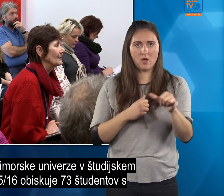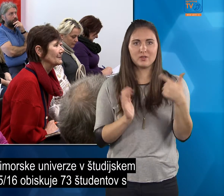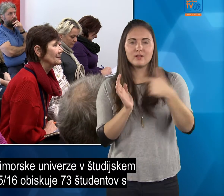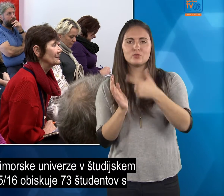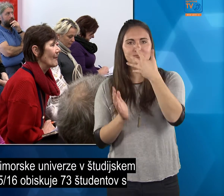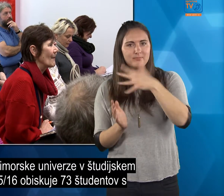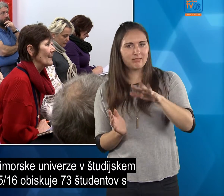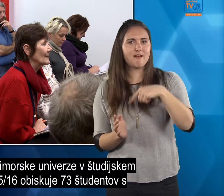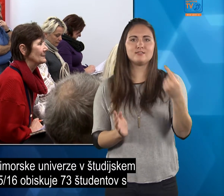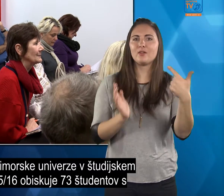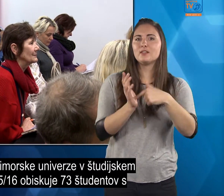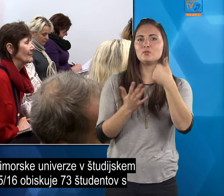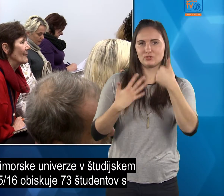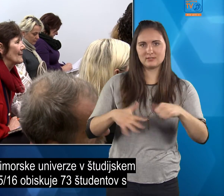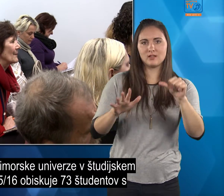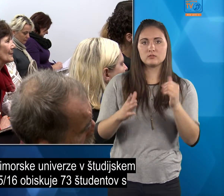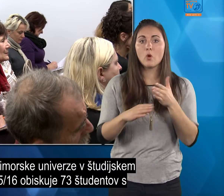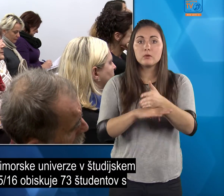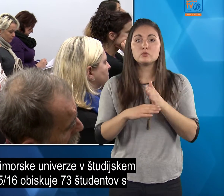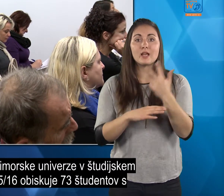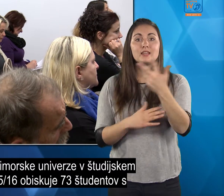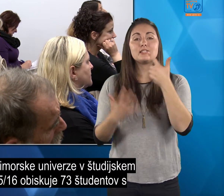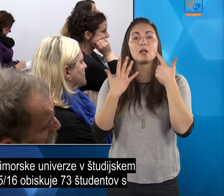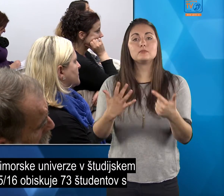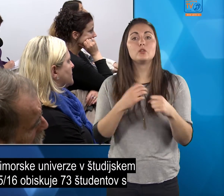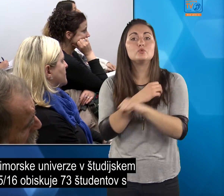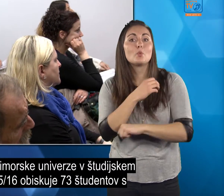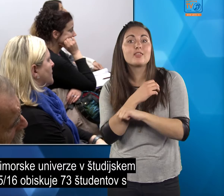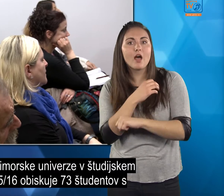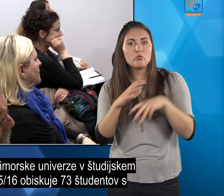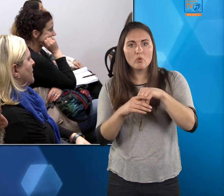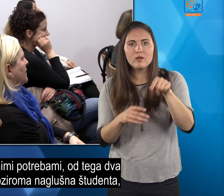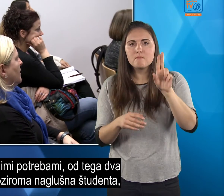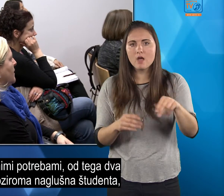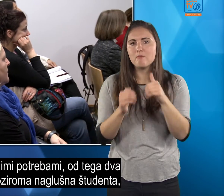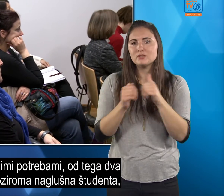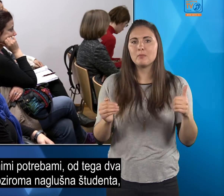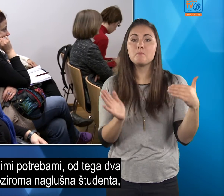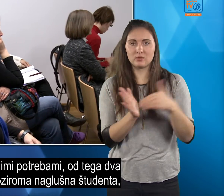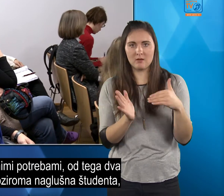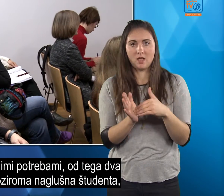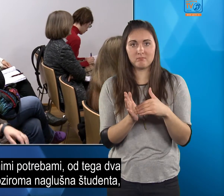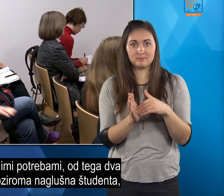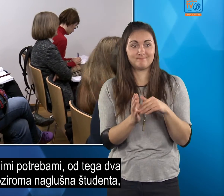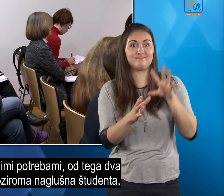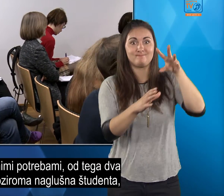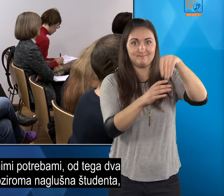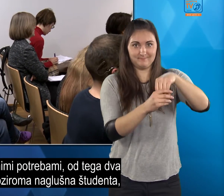2015-2016 obiskuje 73 študentov s posebnimi potrebami, od tega 2 gluha oziroma naglušna študenta,